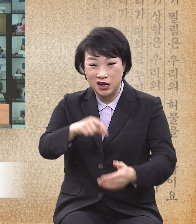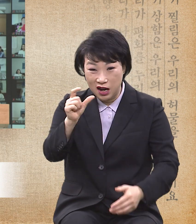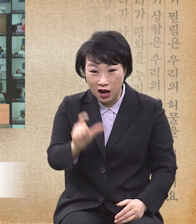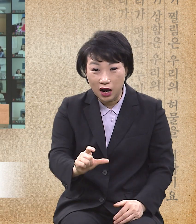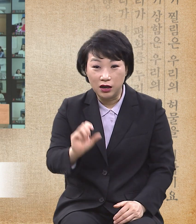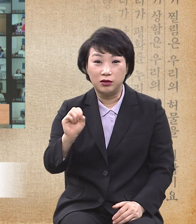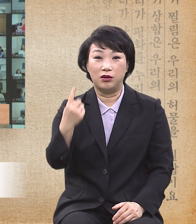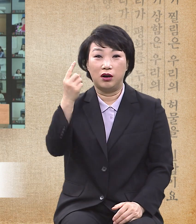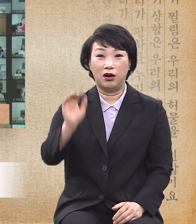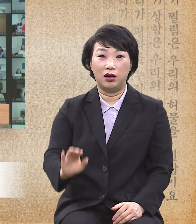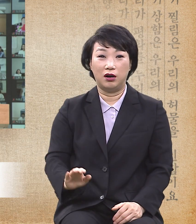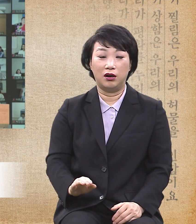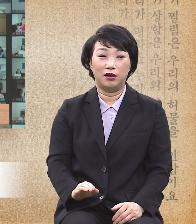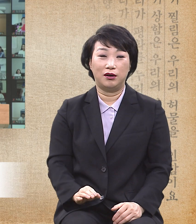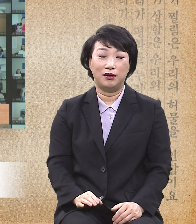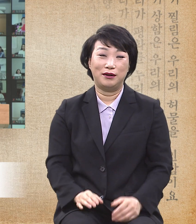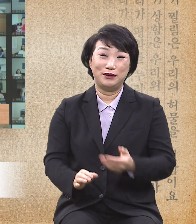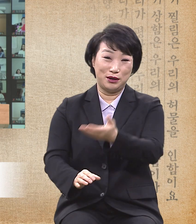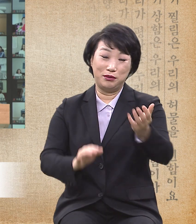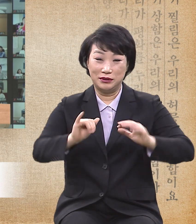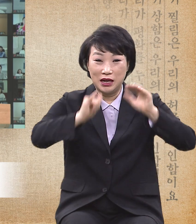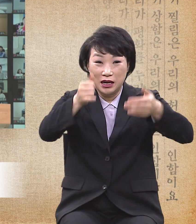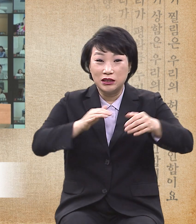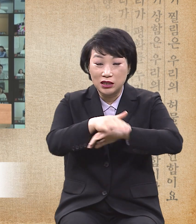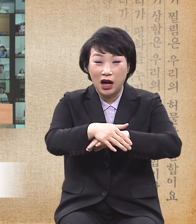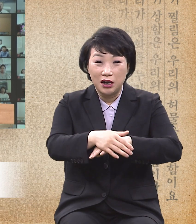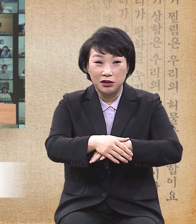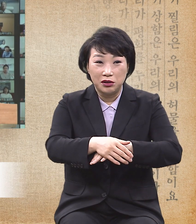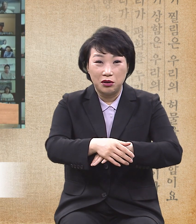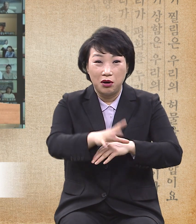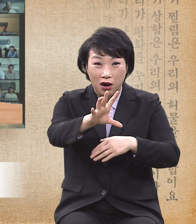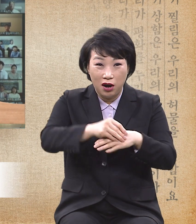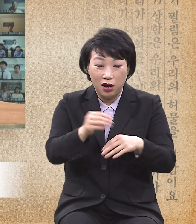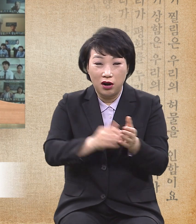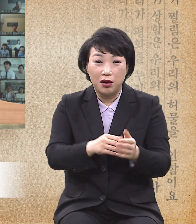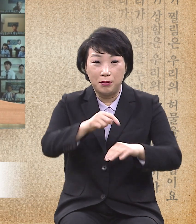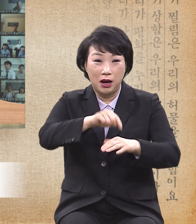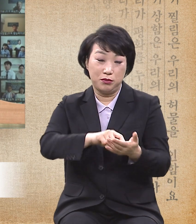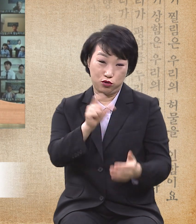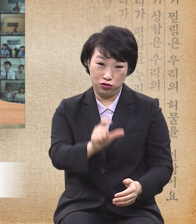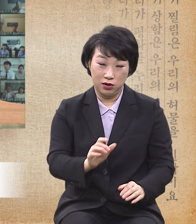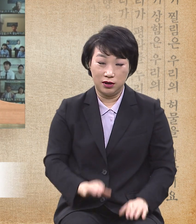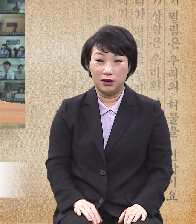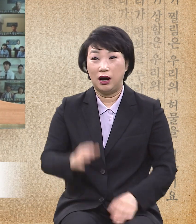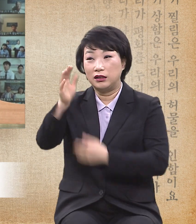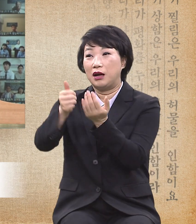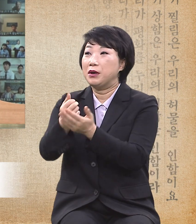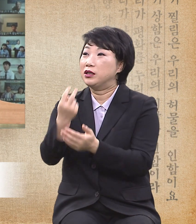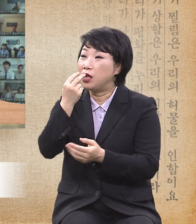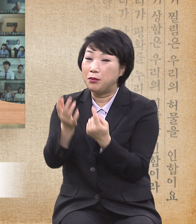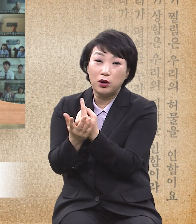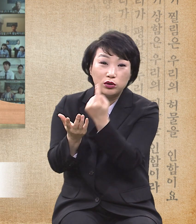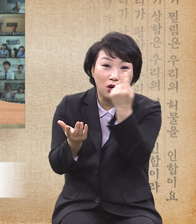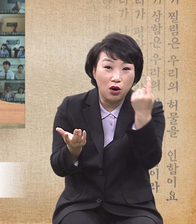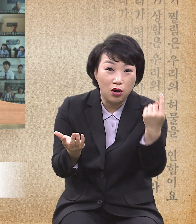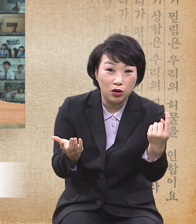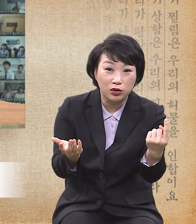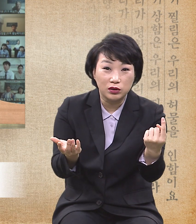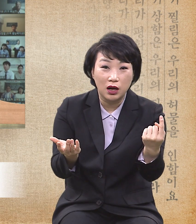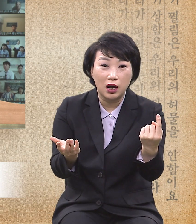굳어짐으로 말미암아 이제 세속화돼서 굳어졌다는 거예요. 하나님의 생명에서